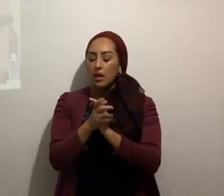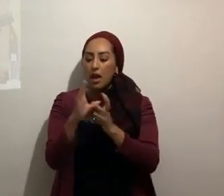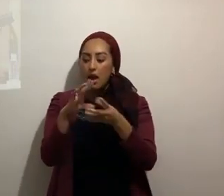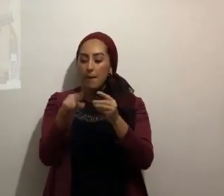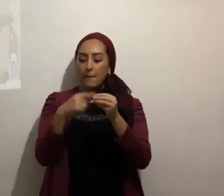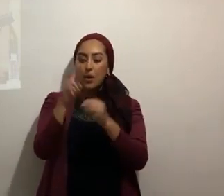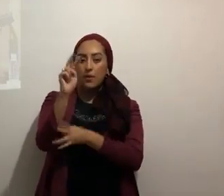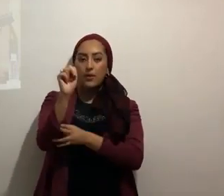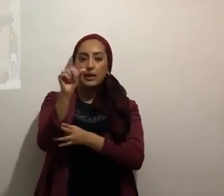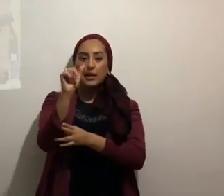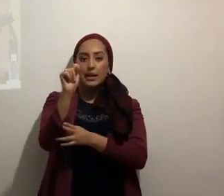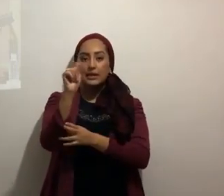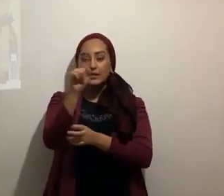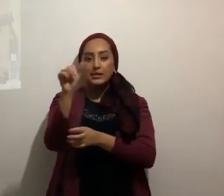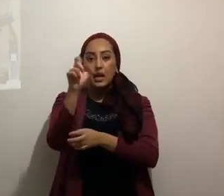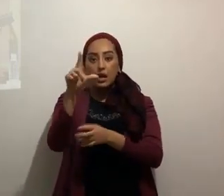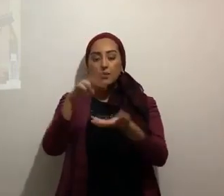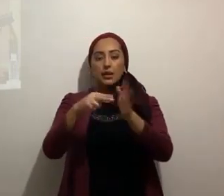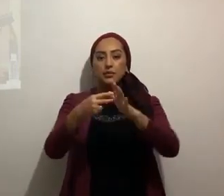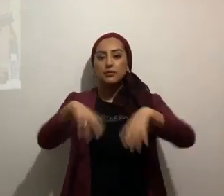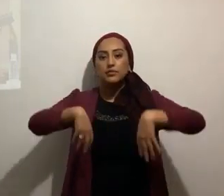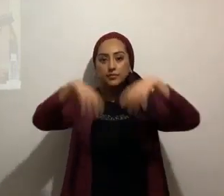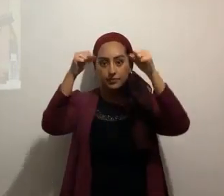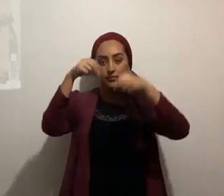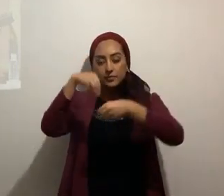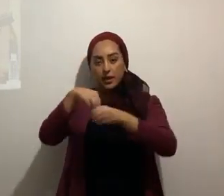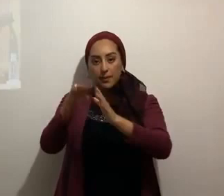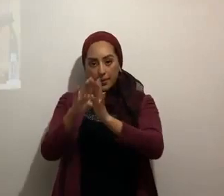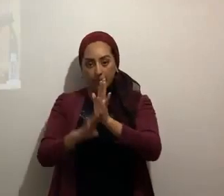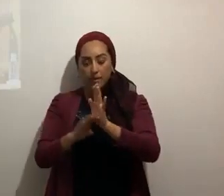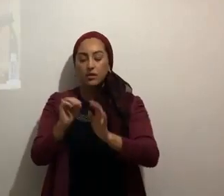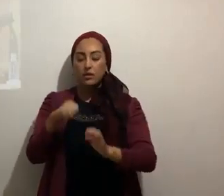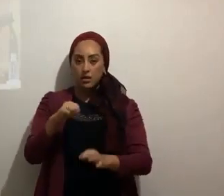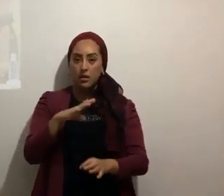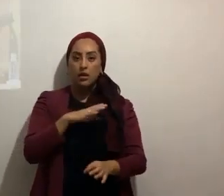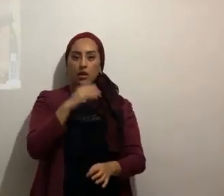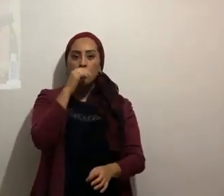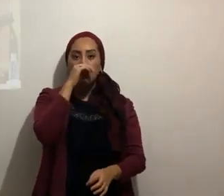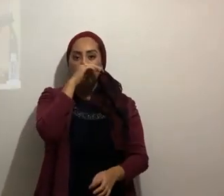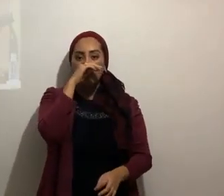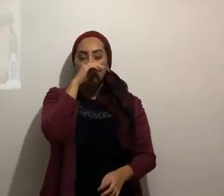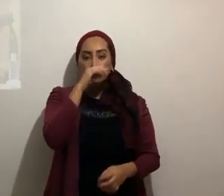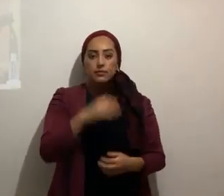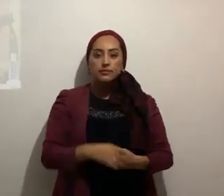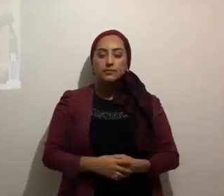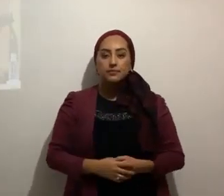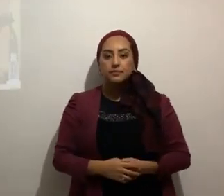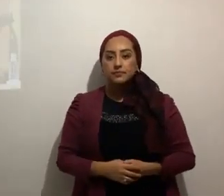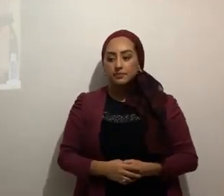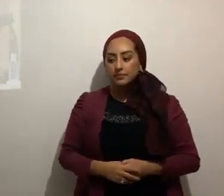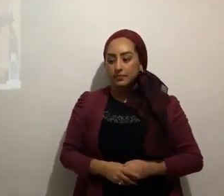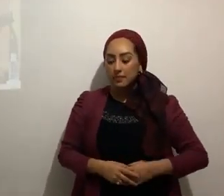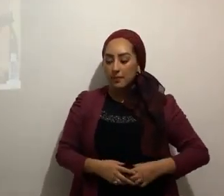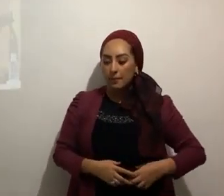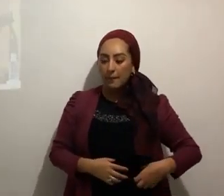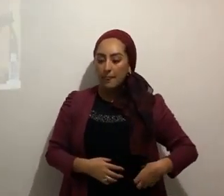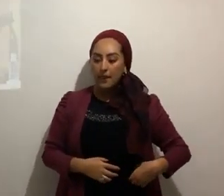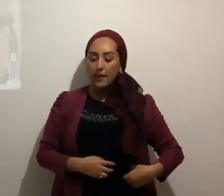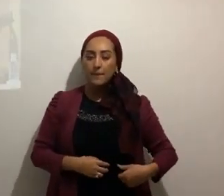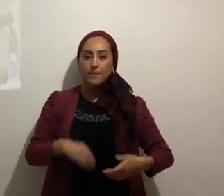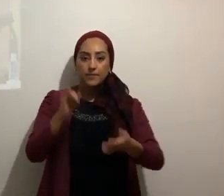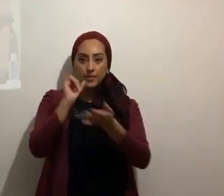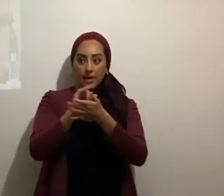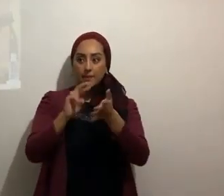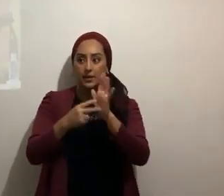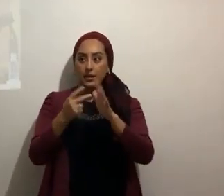sobre el Natsal. ¿Es bíblico el Natsal? Sí es bíblico, sí. Entonces, ese es un